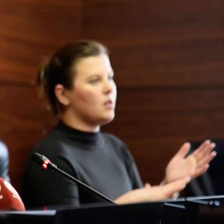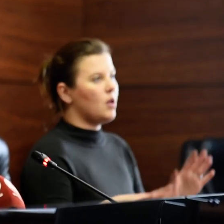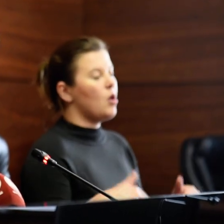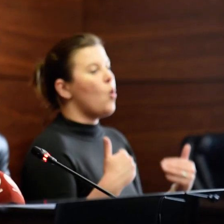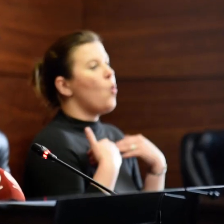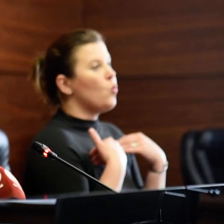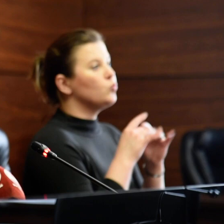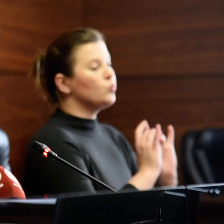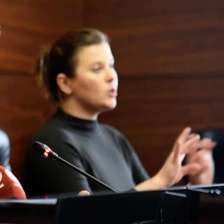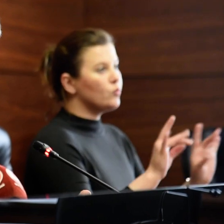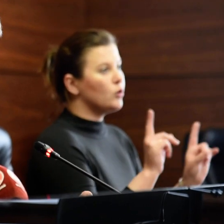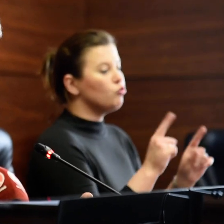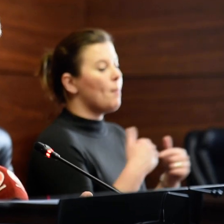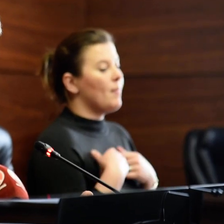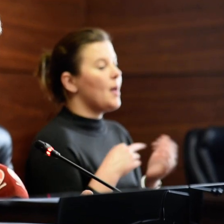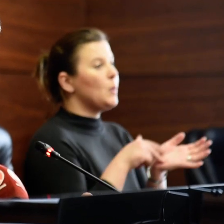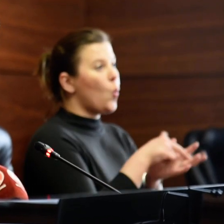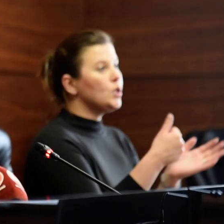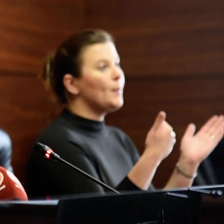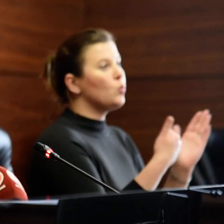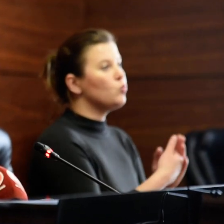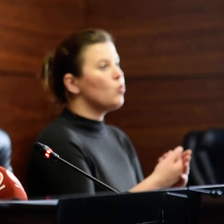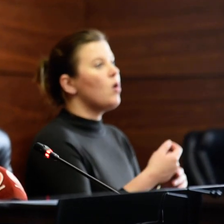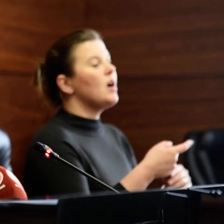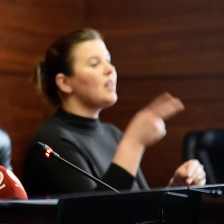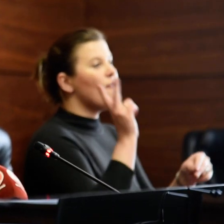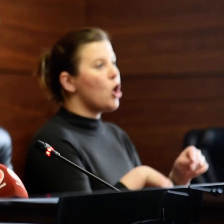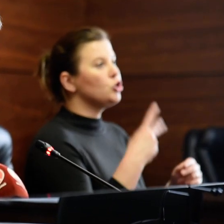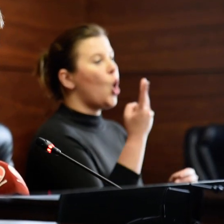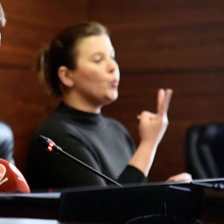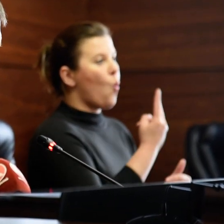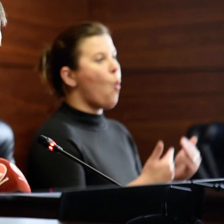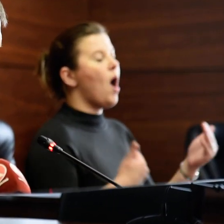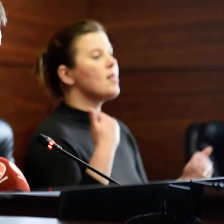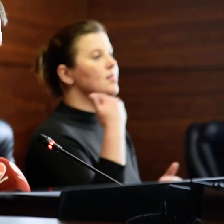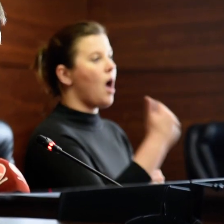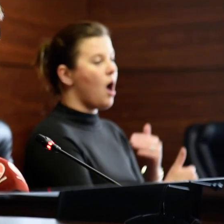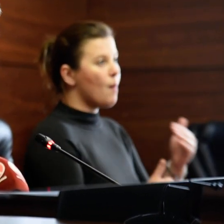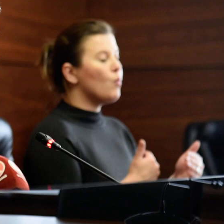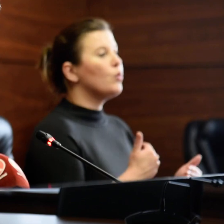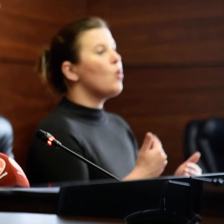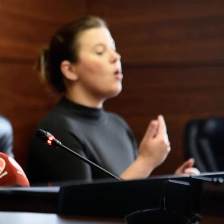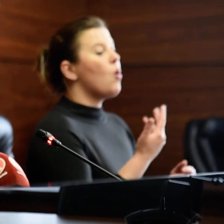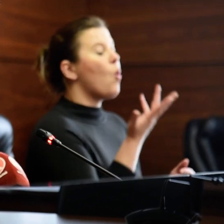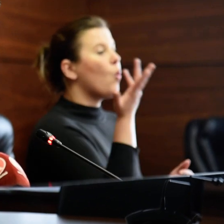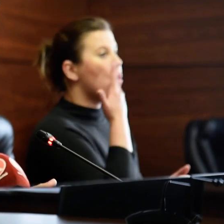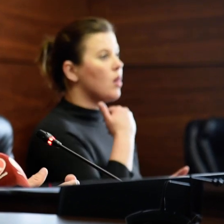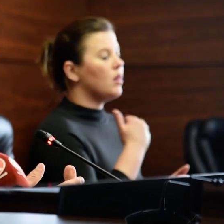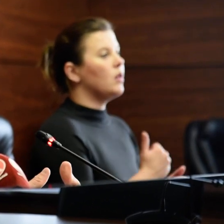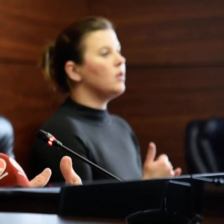хочемо прозвітувати, що ми підходимо до завершення другого етапу, безпосередньо, коли